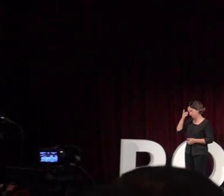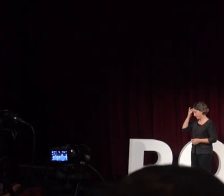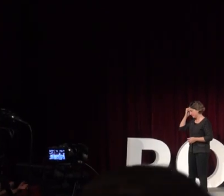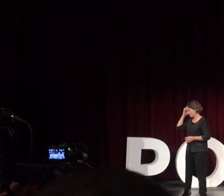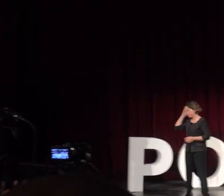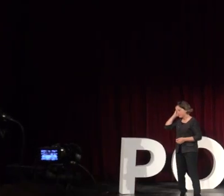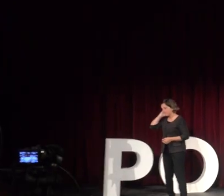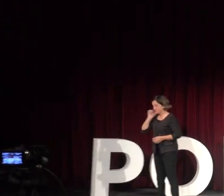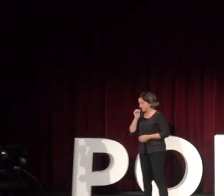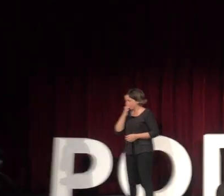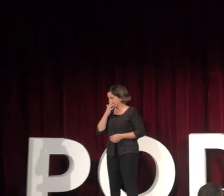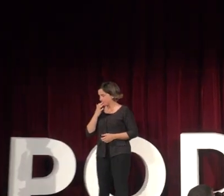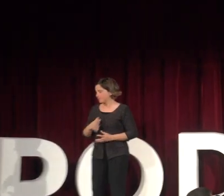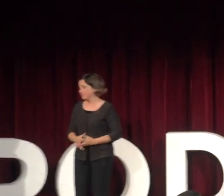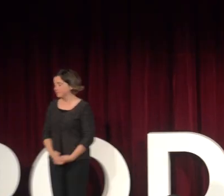Cantabria!